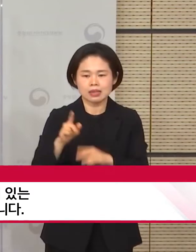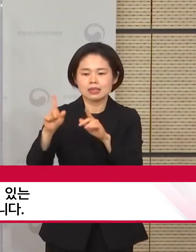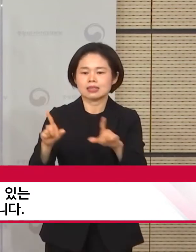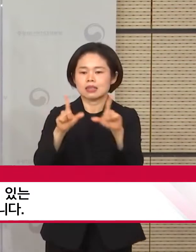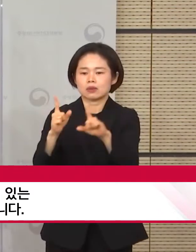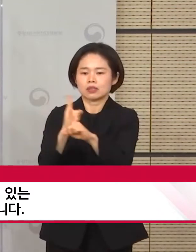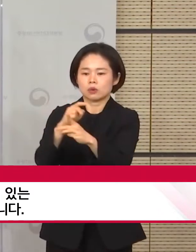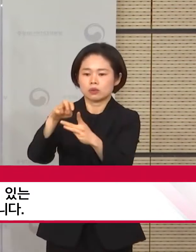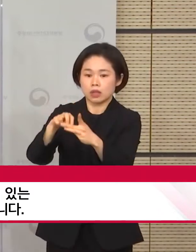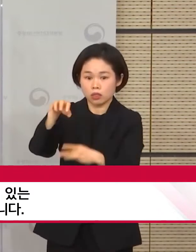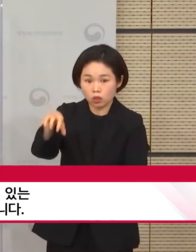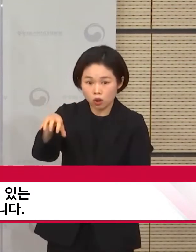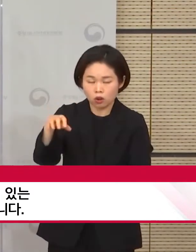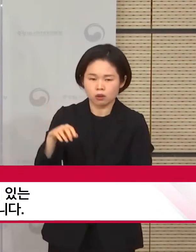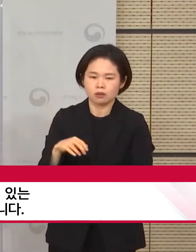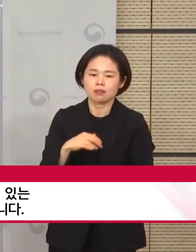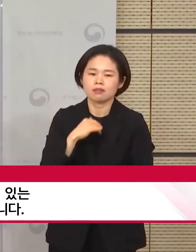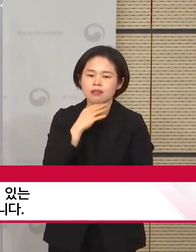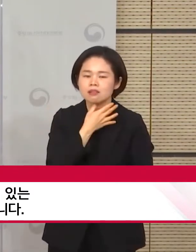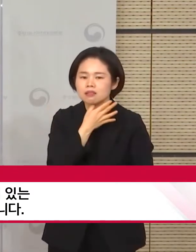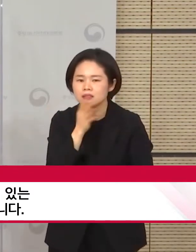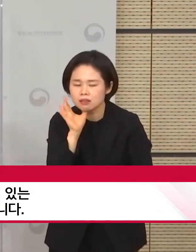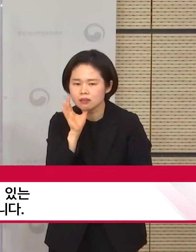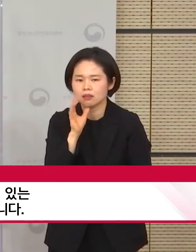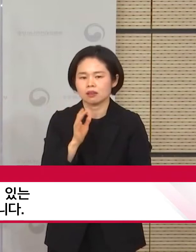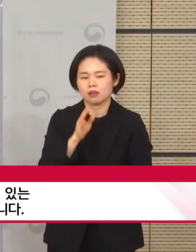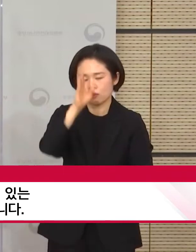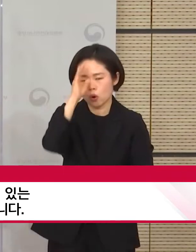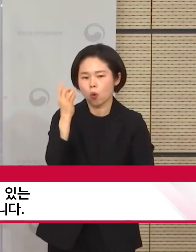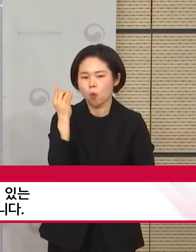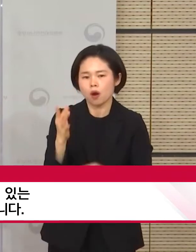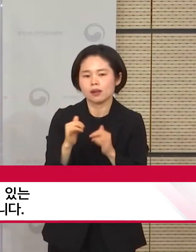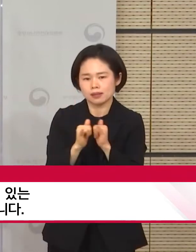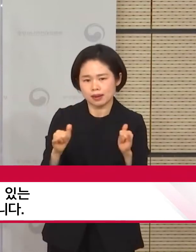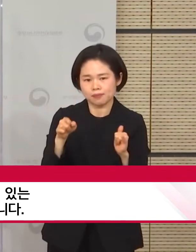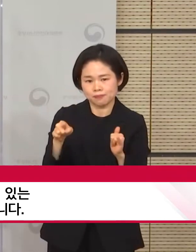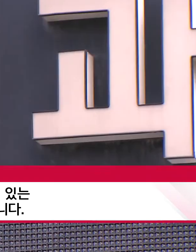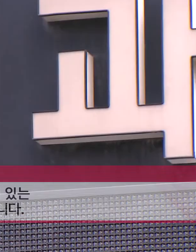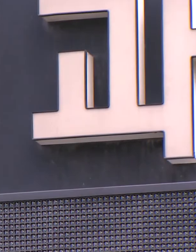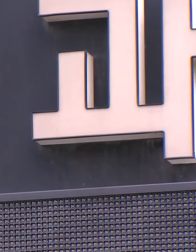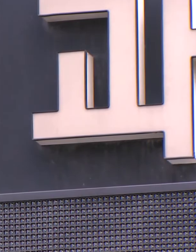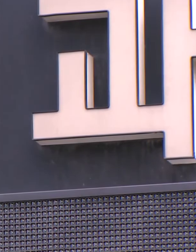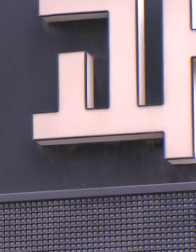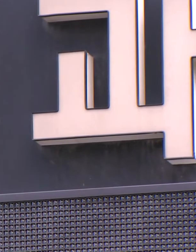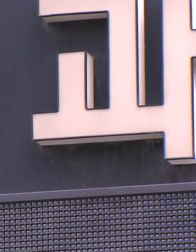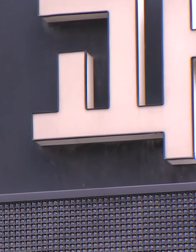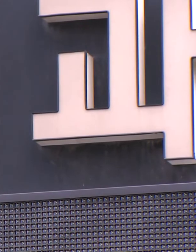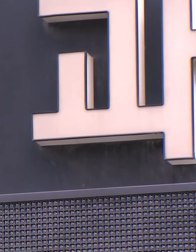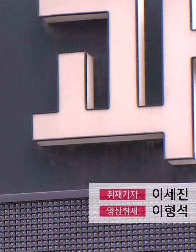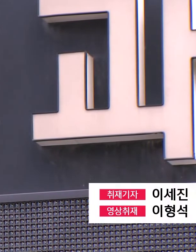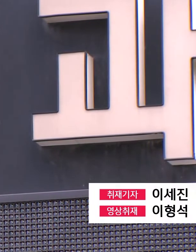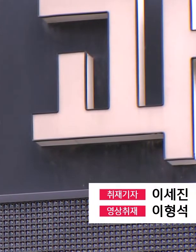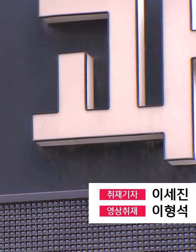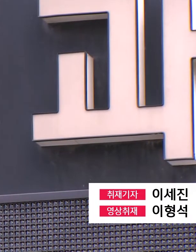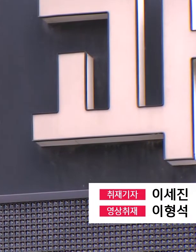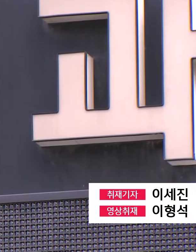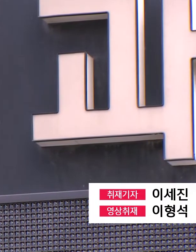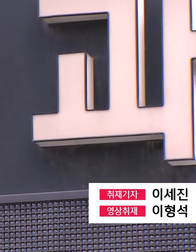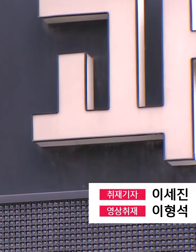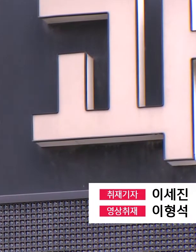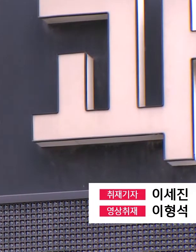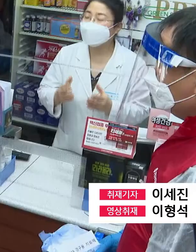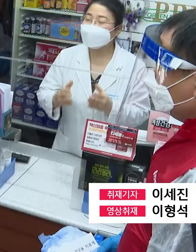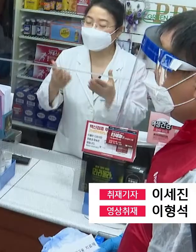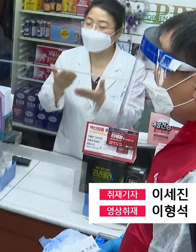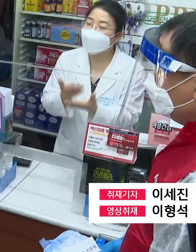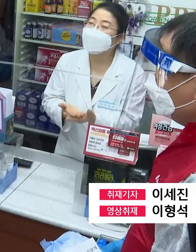생활치료센터는 위험성이 있는 고령층, 기저질환자 등으로 집중 배정될 것입니다. 정부는 오미크론에 대비해 동네 의원의